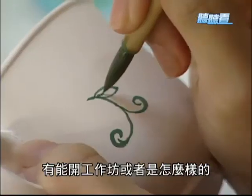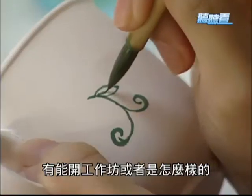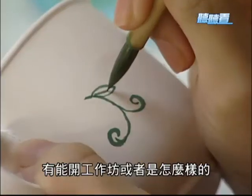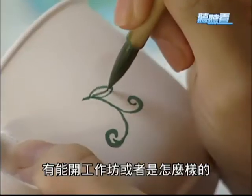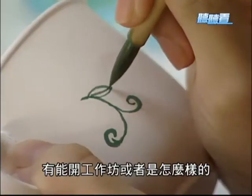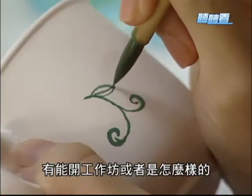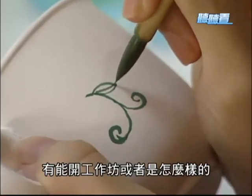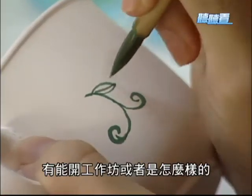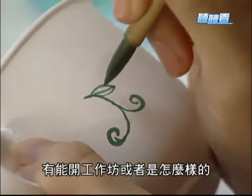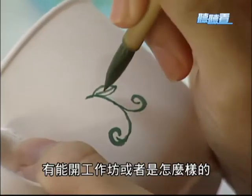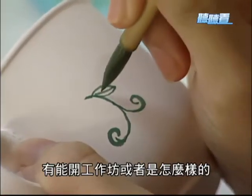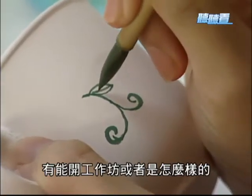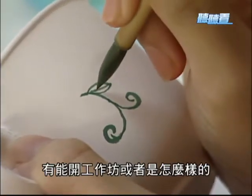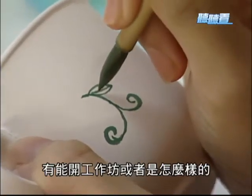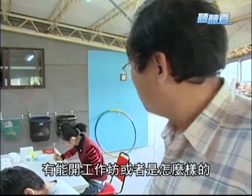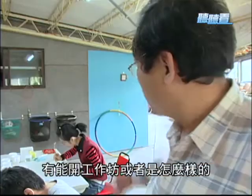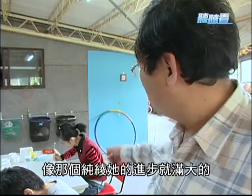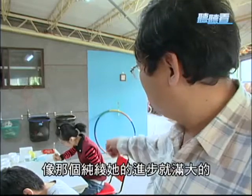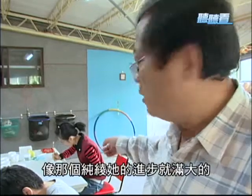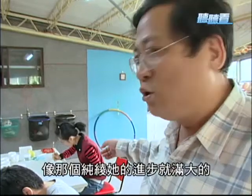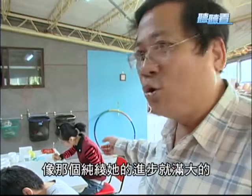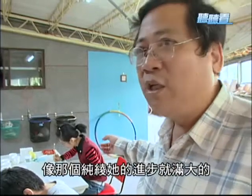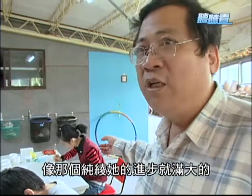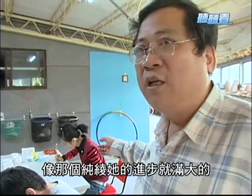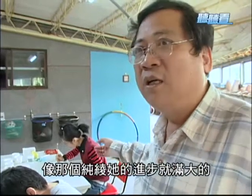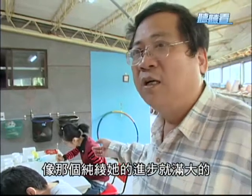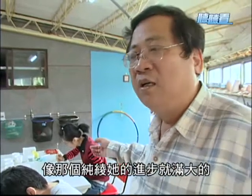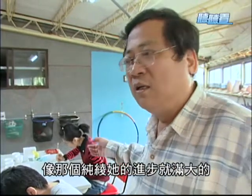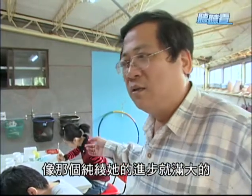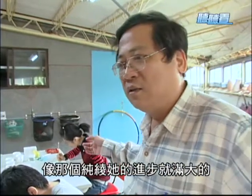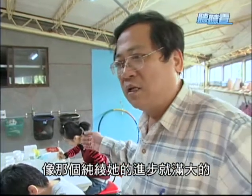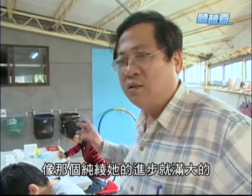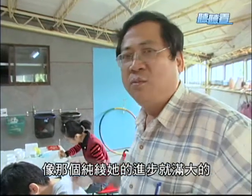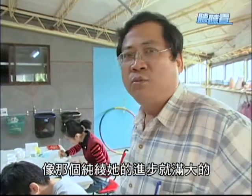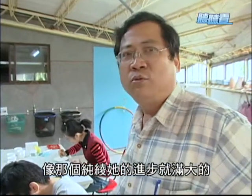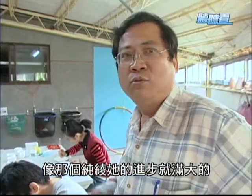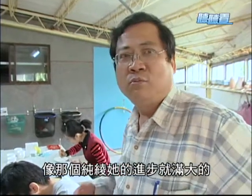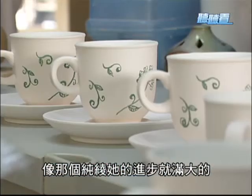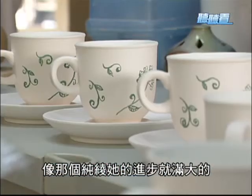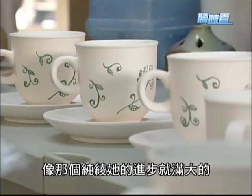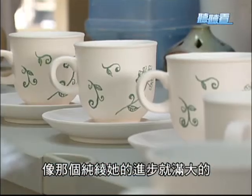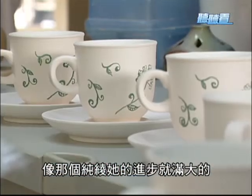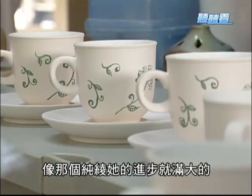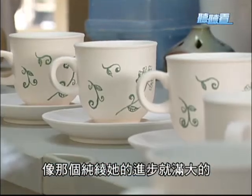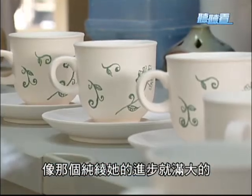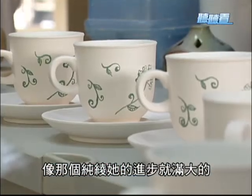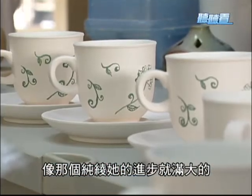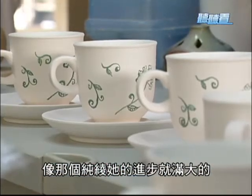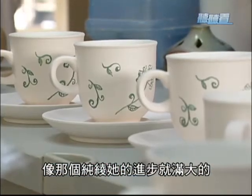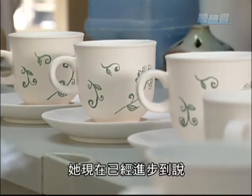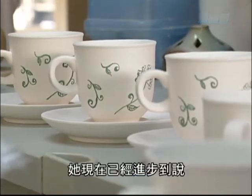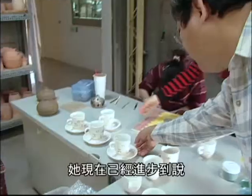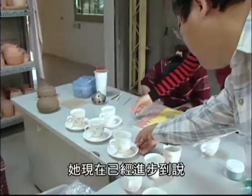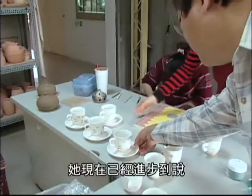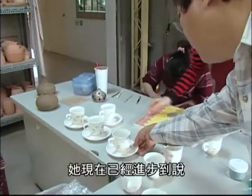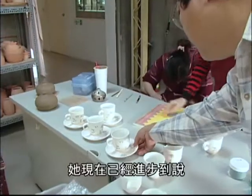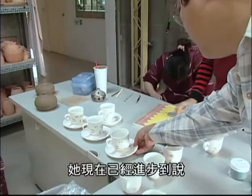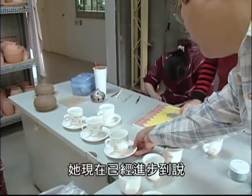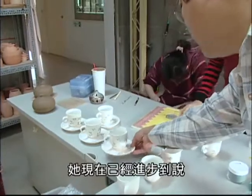作坊或者是怎么样的，像这纯林呢、啊，哦，他的进步就蛮大的，哦，他现在已经进步到说他